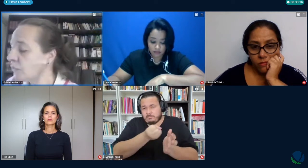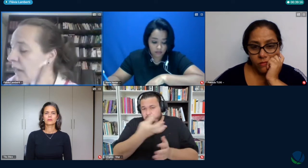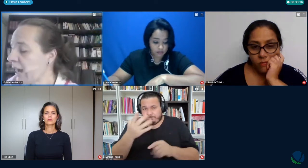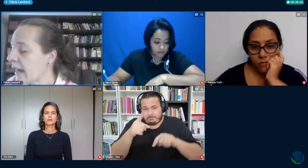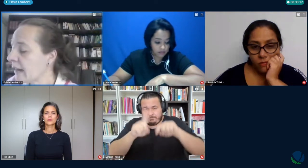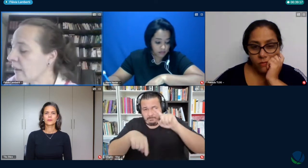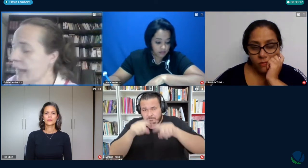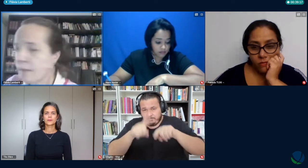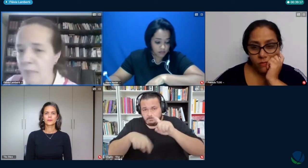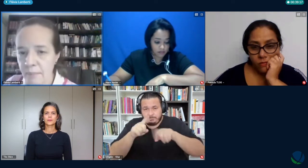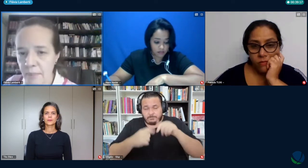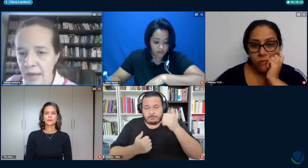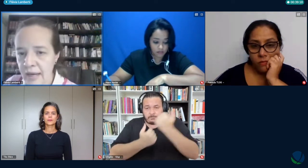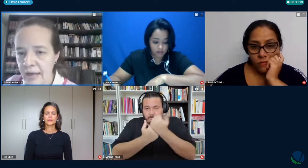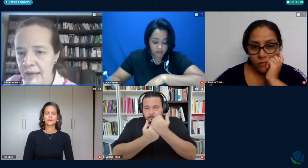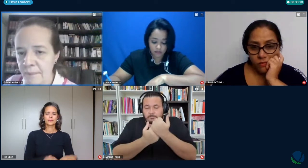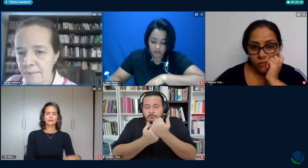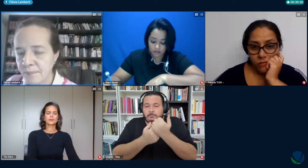apoio.